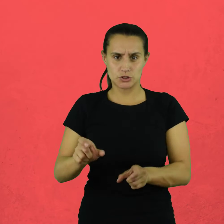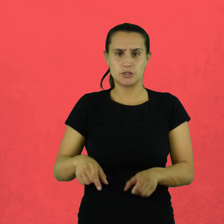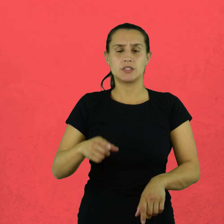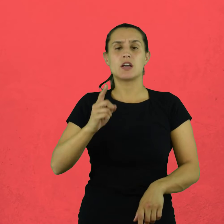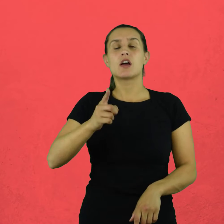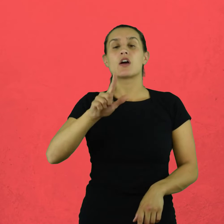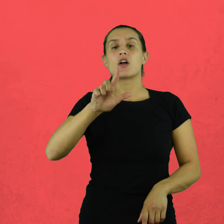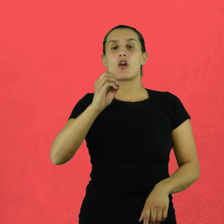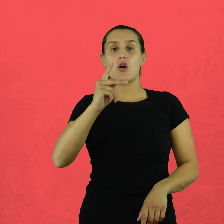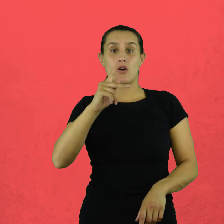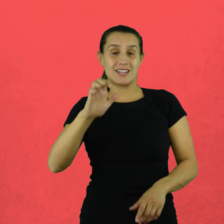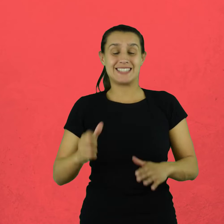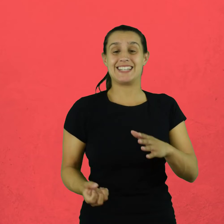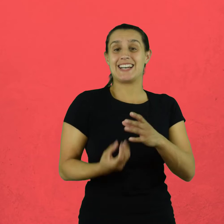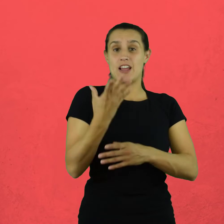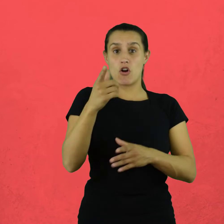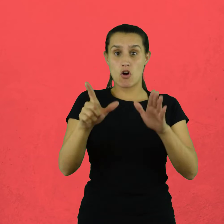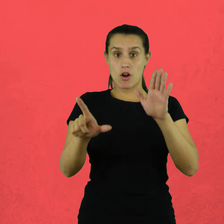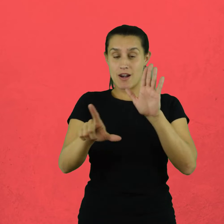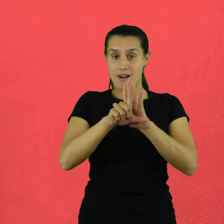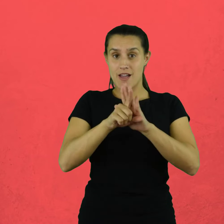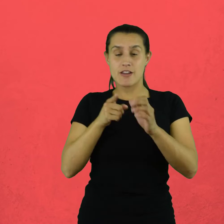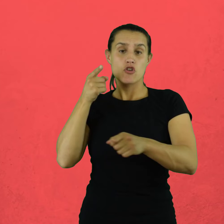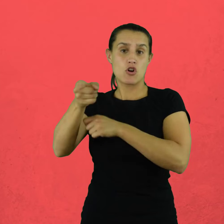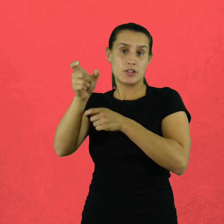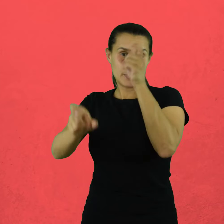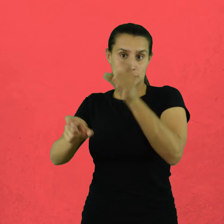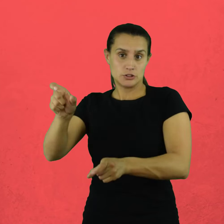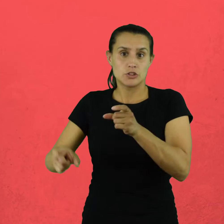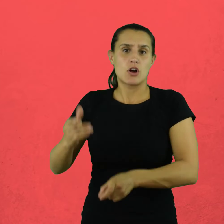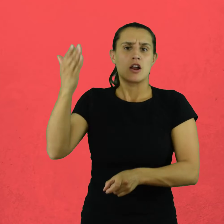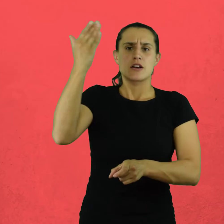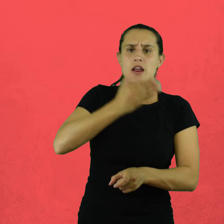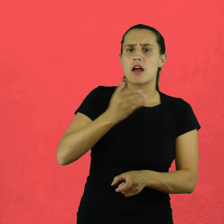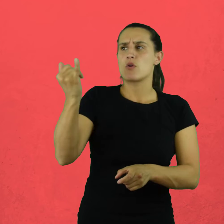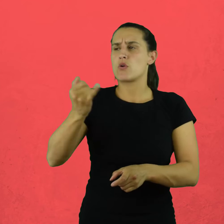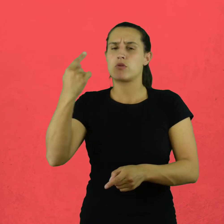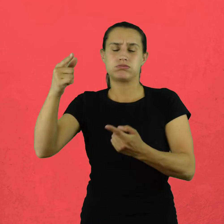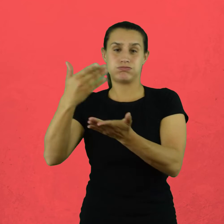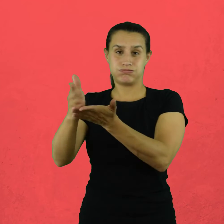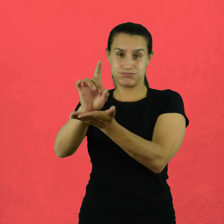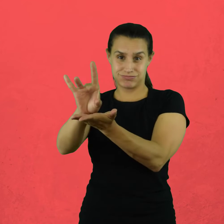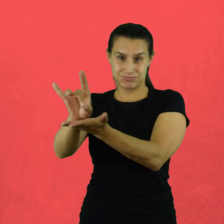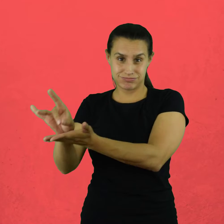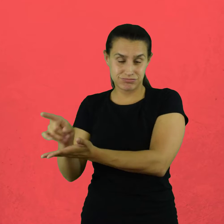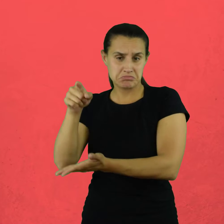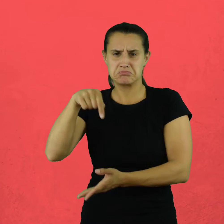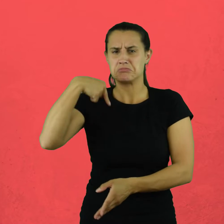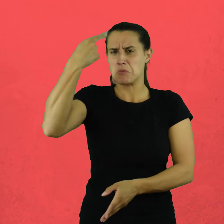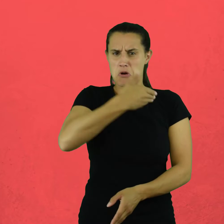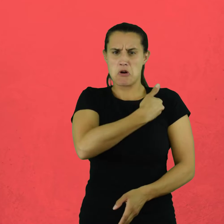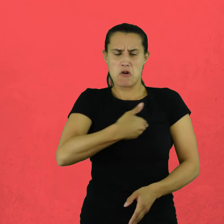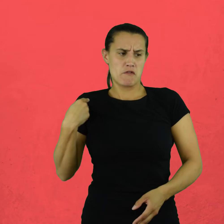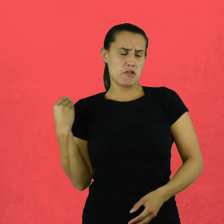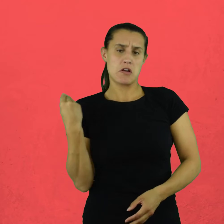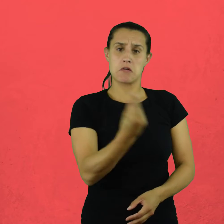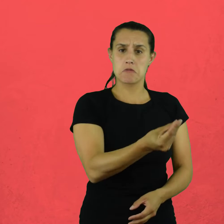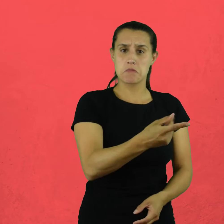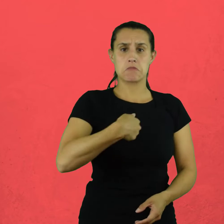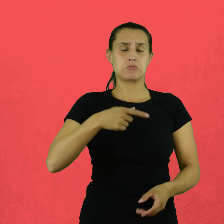uno de los autores de las leyes raciales, no fue perseguido y ocupó cargos políticos. En 1953 fue secretario de